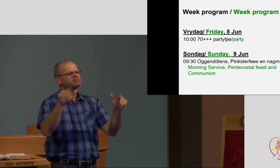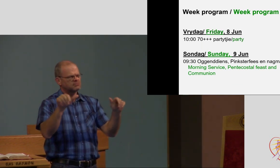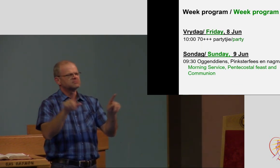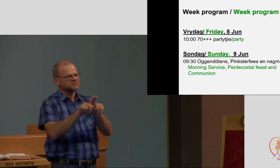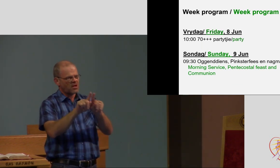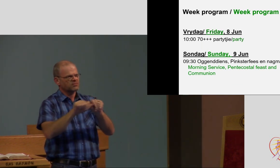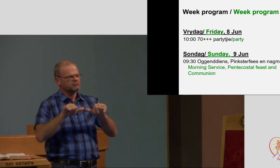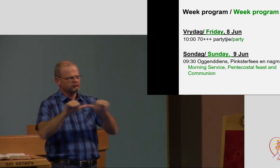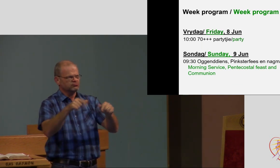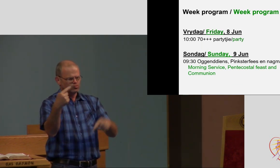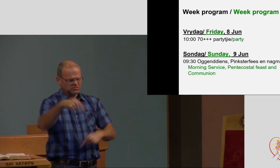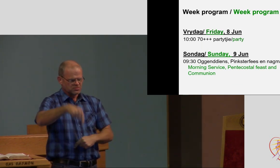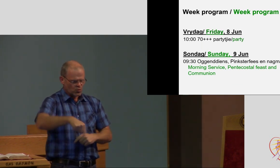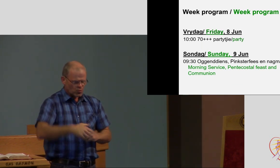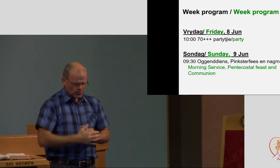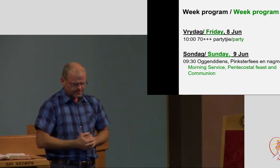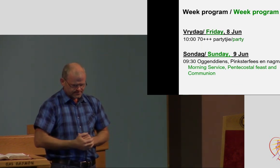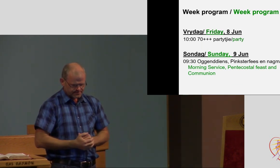9:30, selfde as hier.